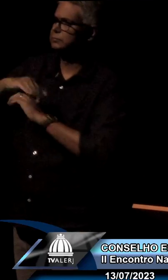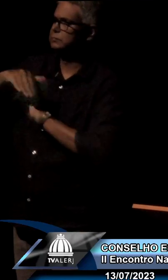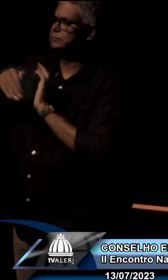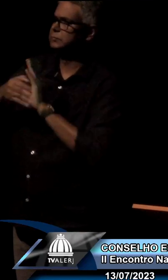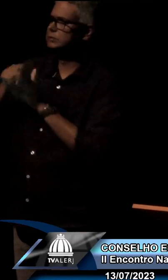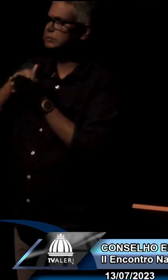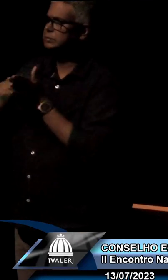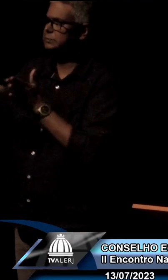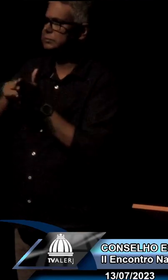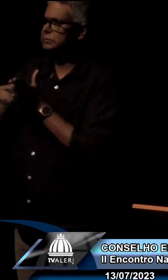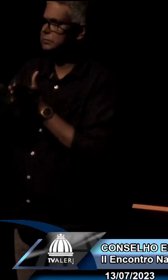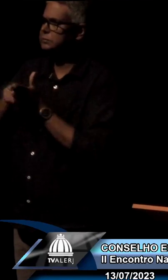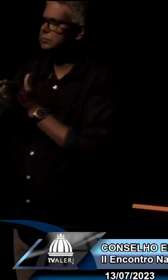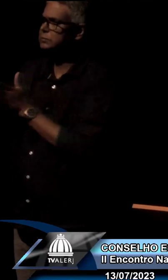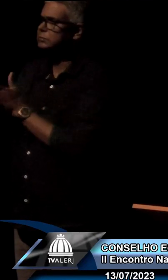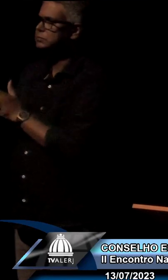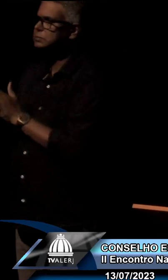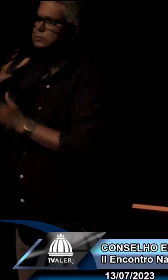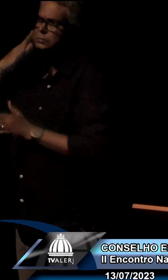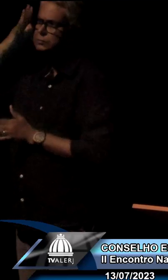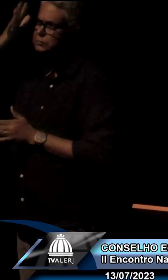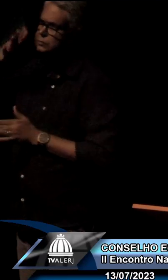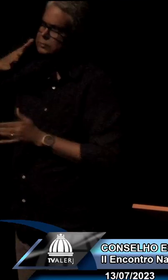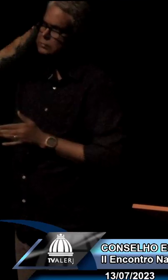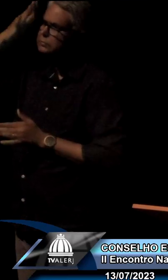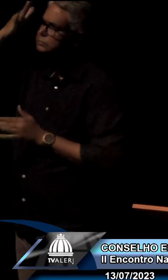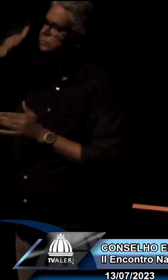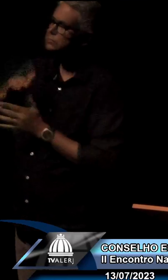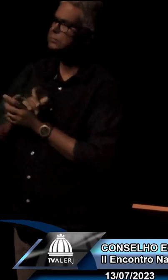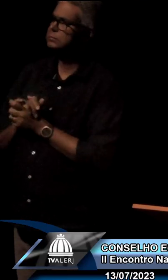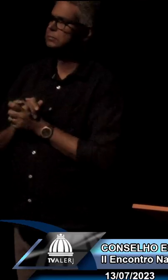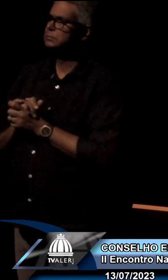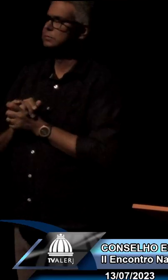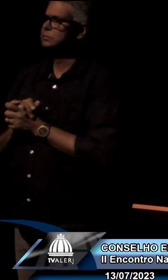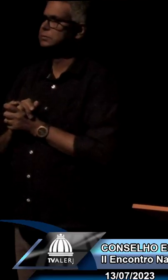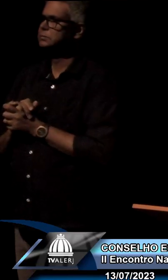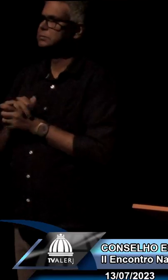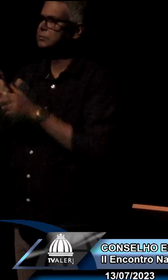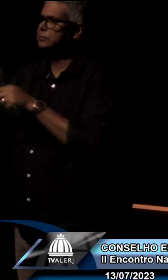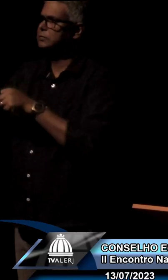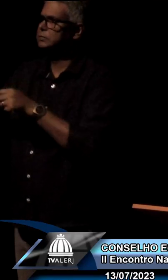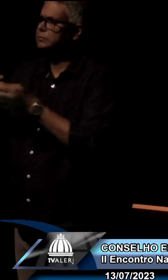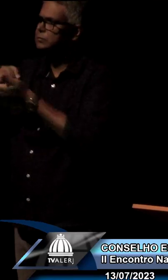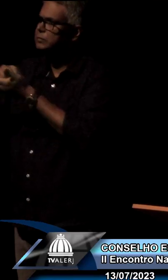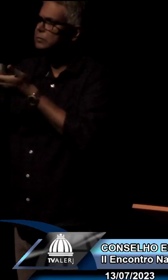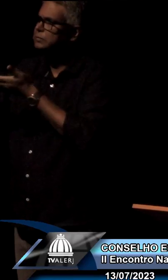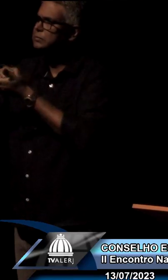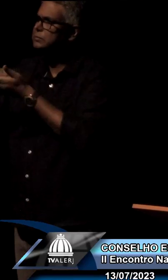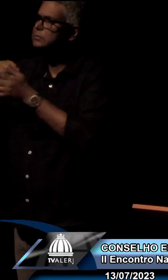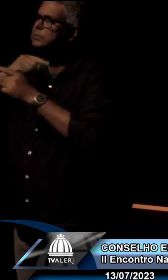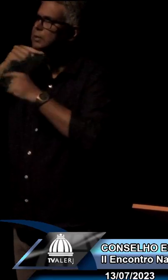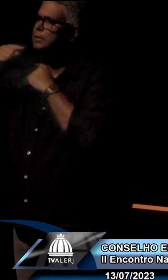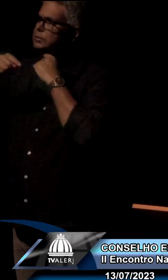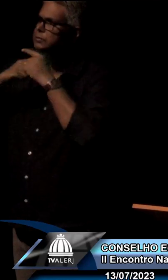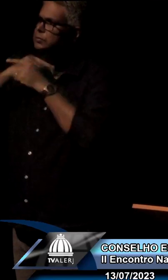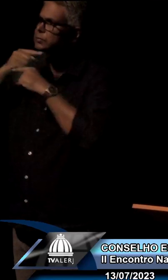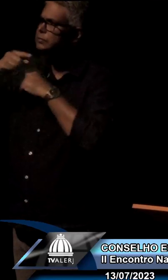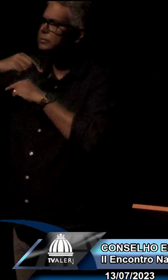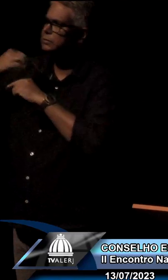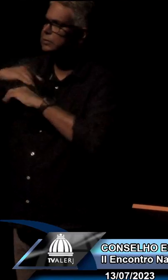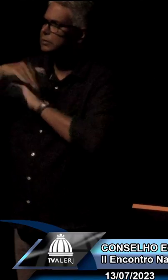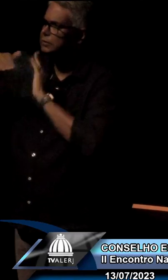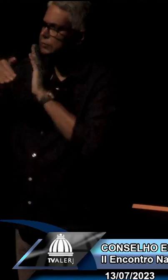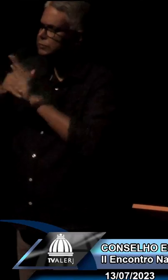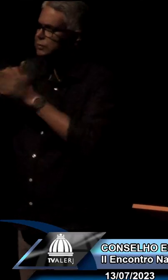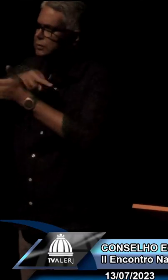palestrantes no decorrer das perguntas da palestra vocês anotem as suas dúvidas e nós vamos ler todas as dúvidas